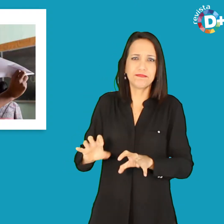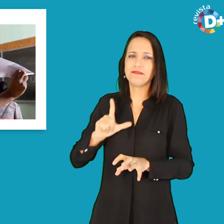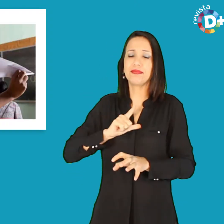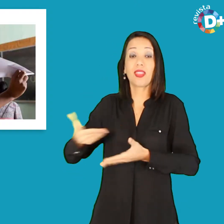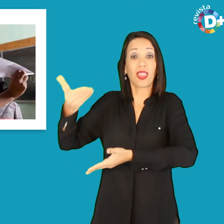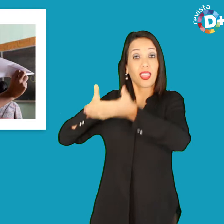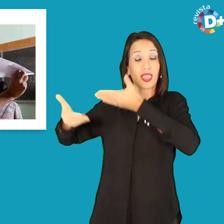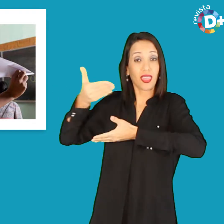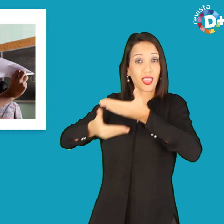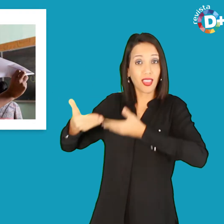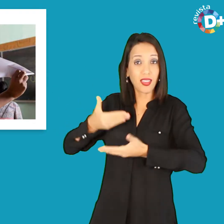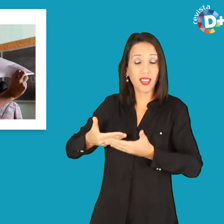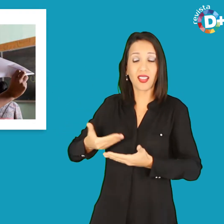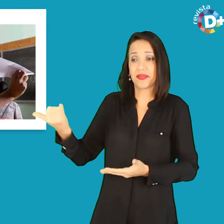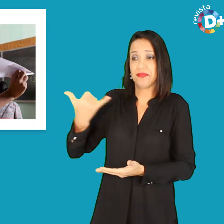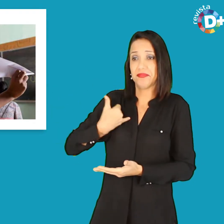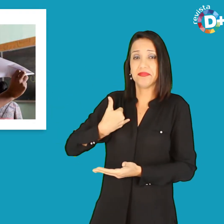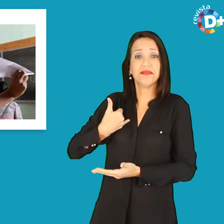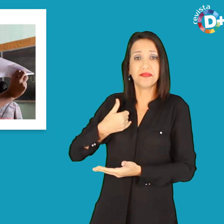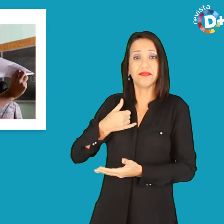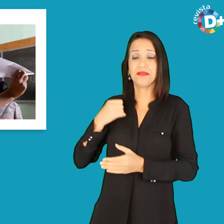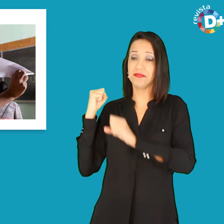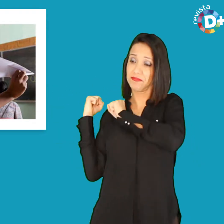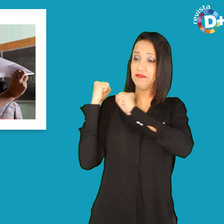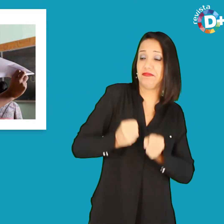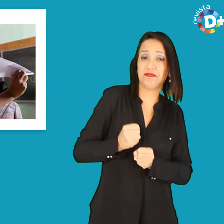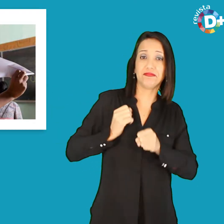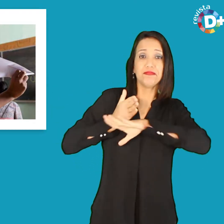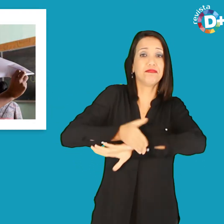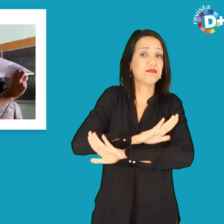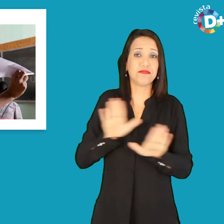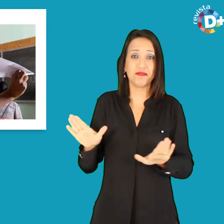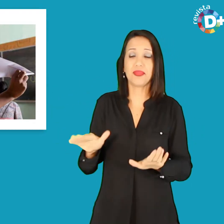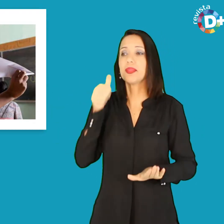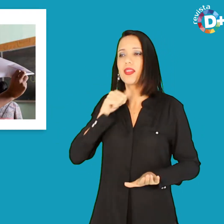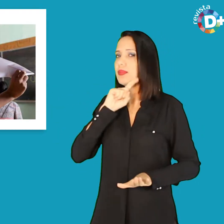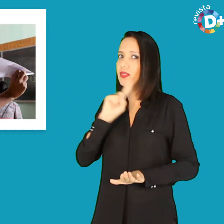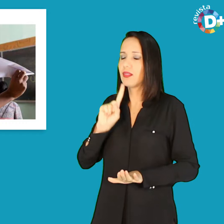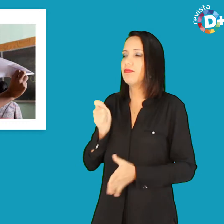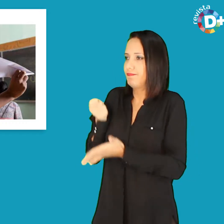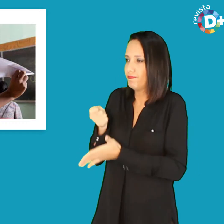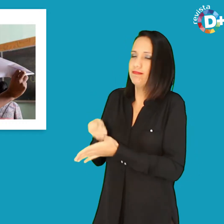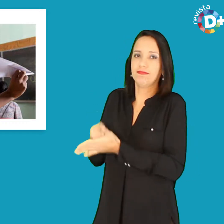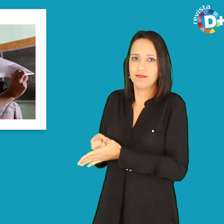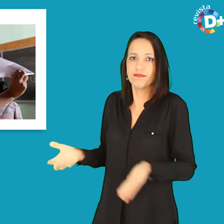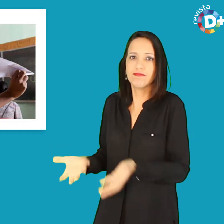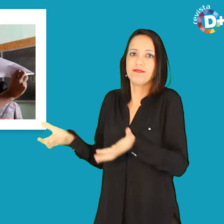terapia. Falava para me colocarem no judô. Minha mãe que insistiu, e ela estava certa. Não sei como minha vida